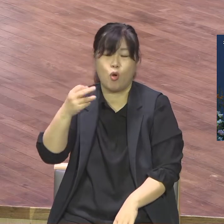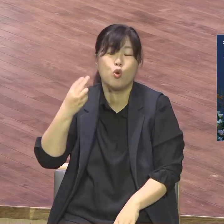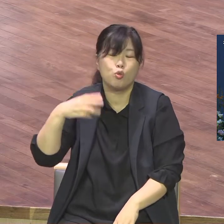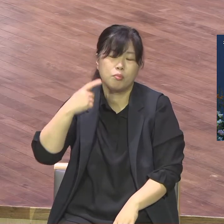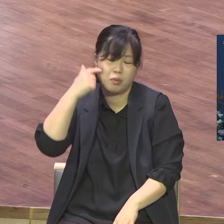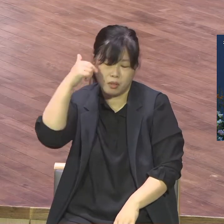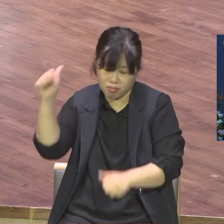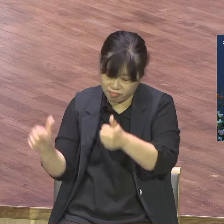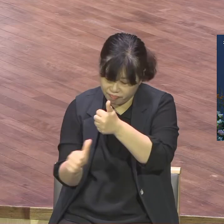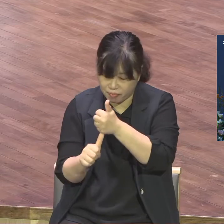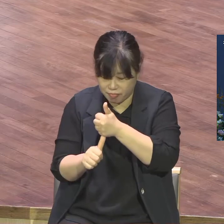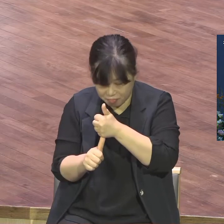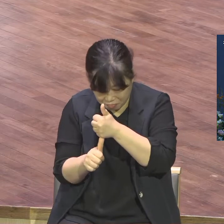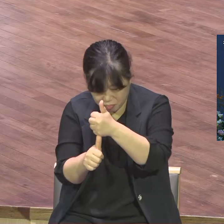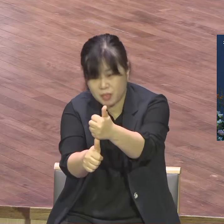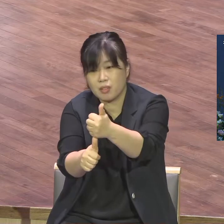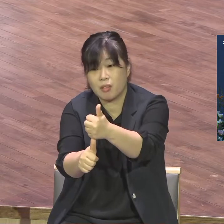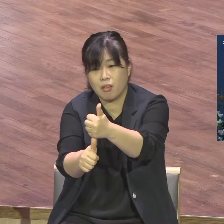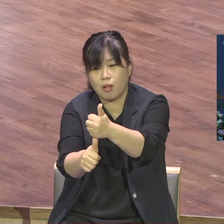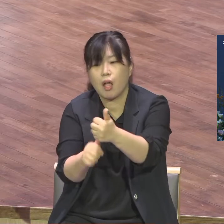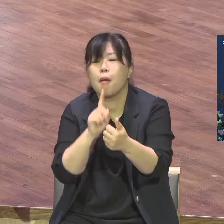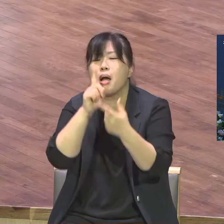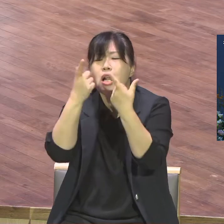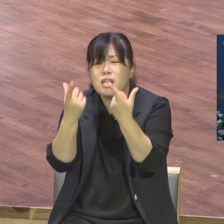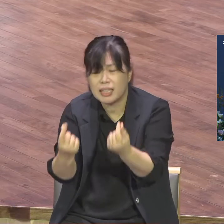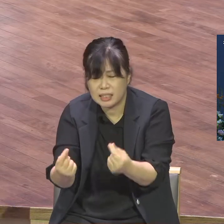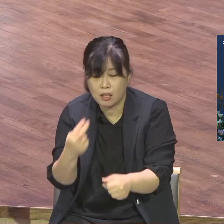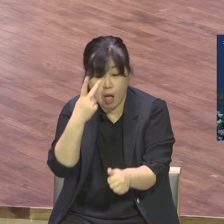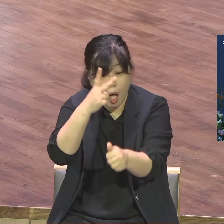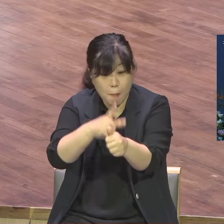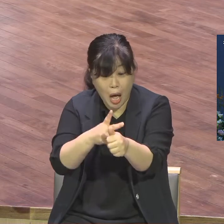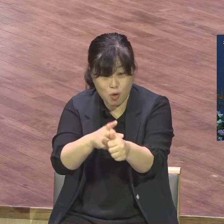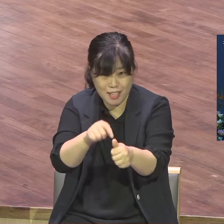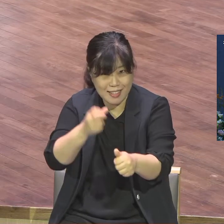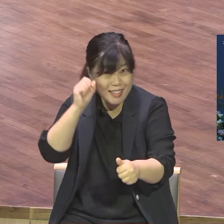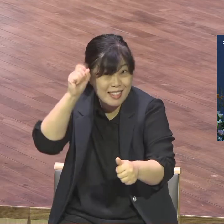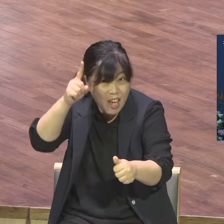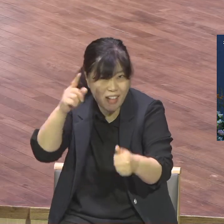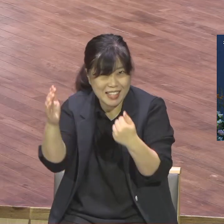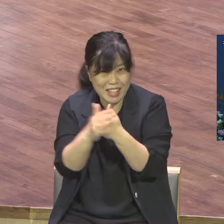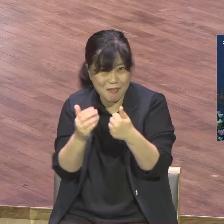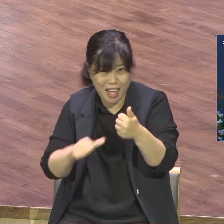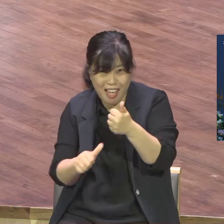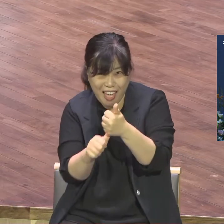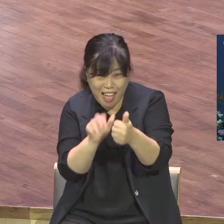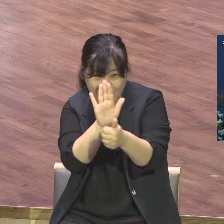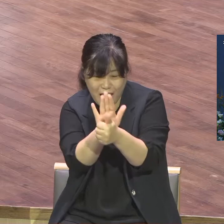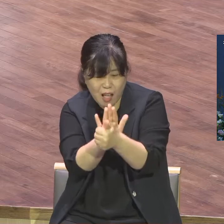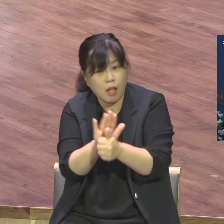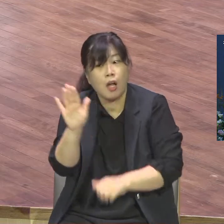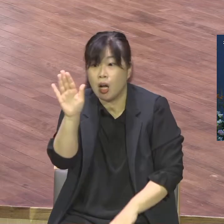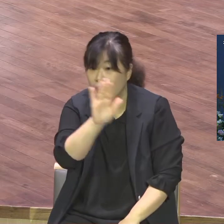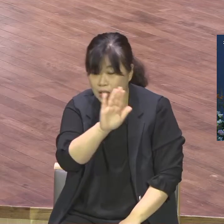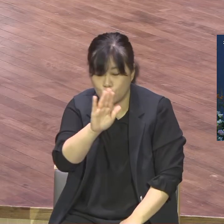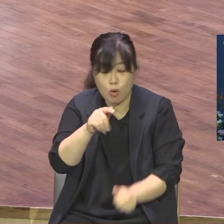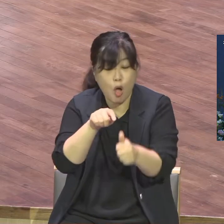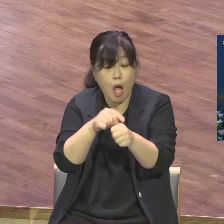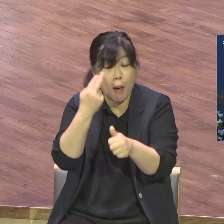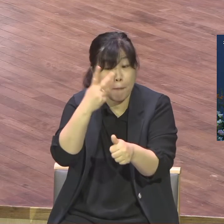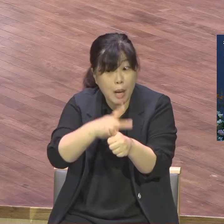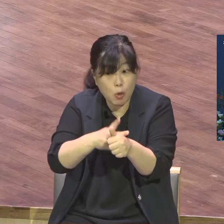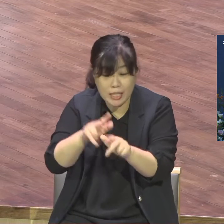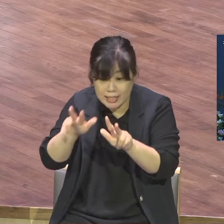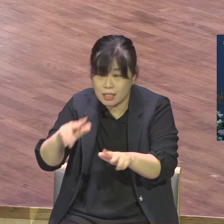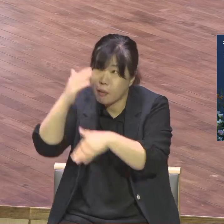여러분들은요 하나님을 통해서 주시는 바울팀 마찬가지요. 영계도 마찬가지요. 하나님이 주시는 하나님으로부터 시작돼야